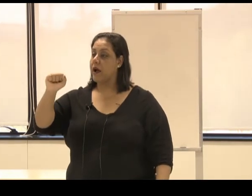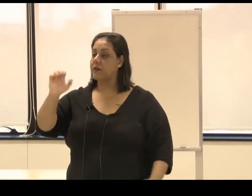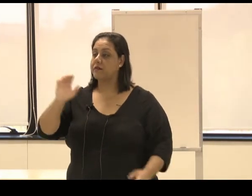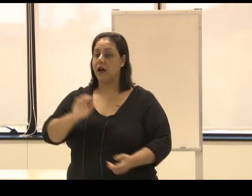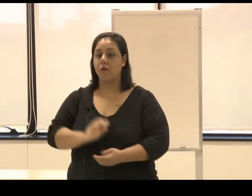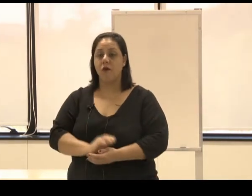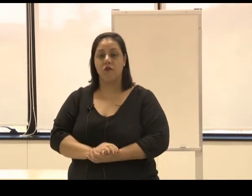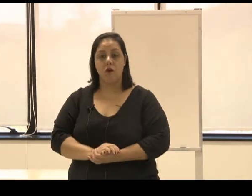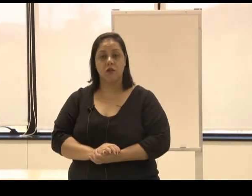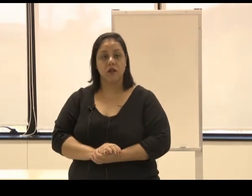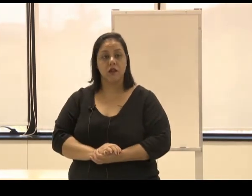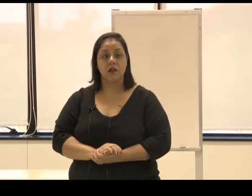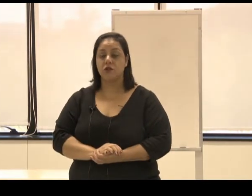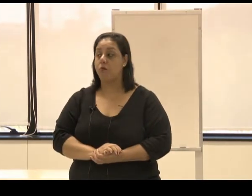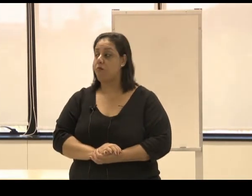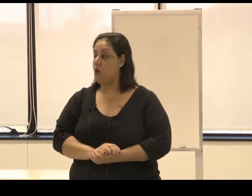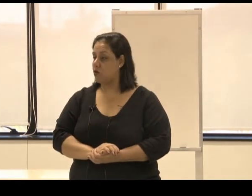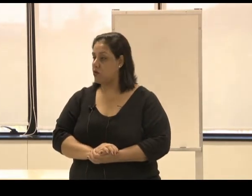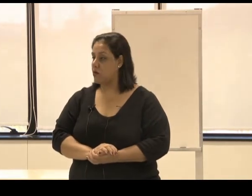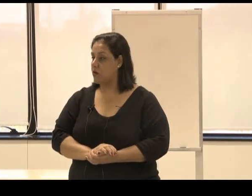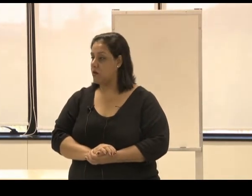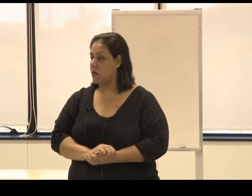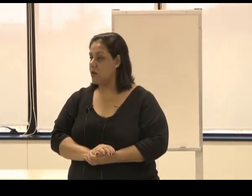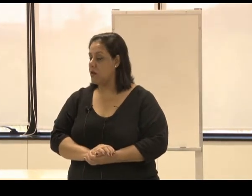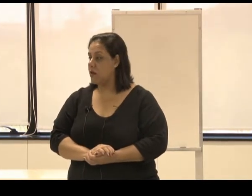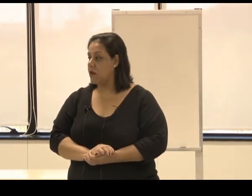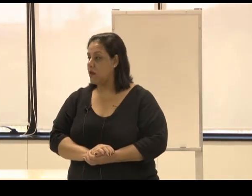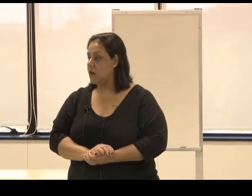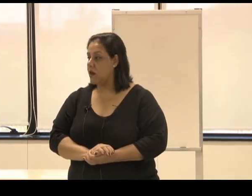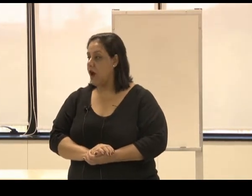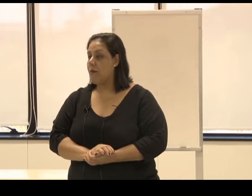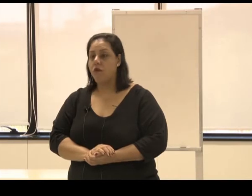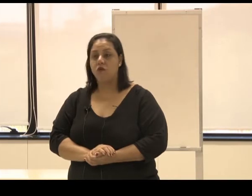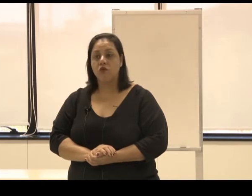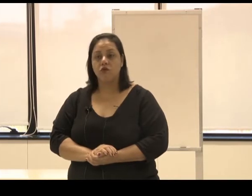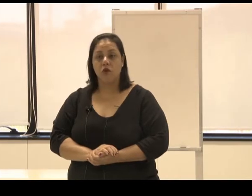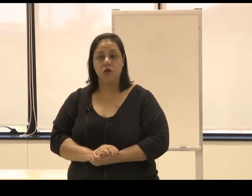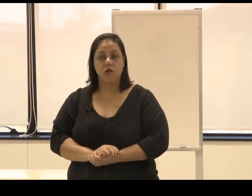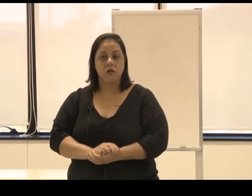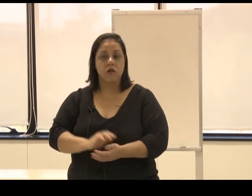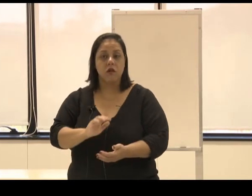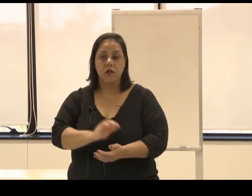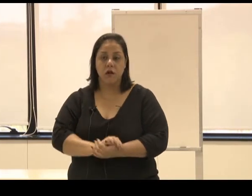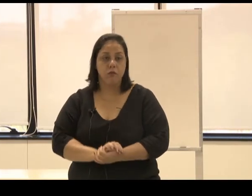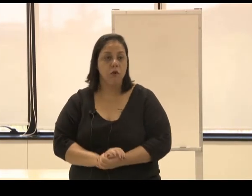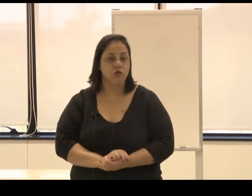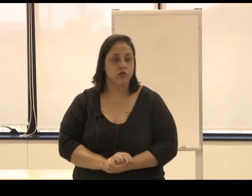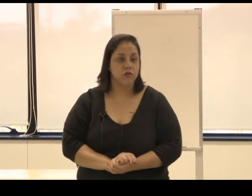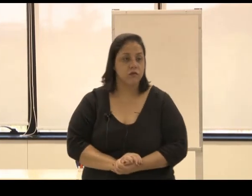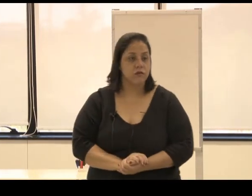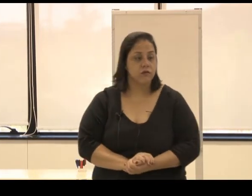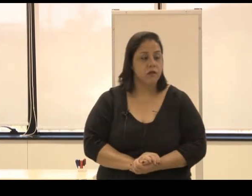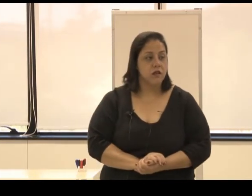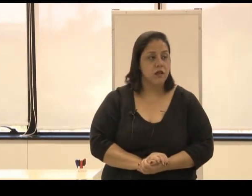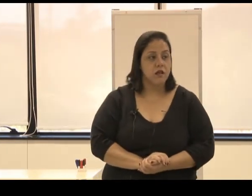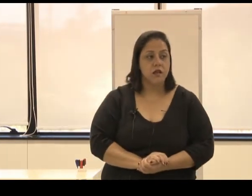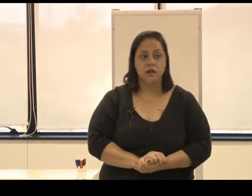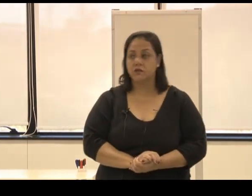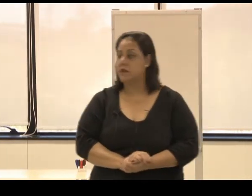Lucas, a mão volta, isso é um ponto. A mão voltou, ponto. Isso é sinal